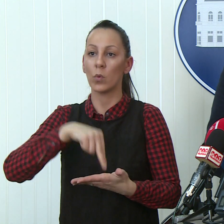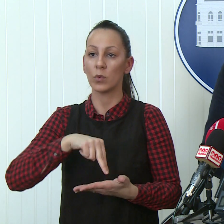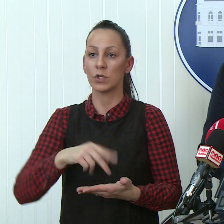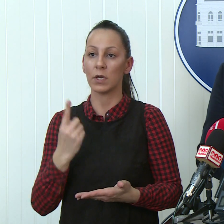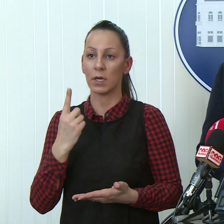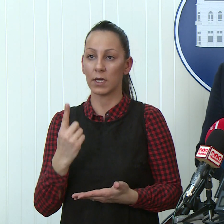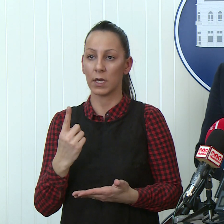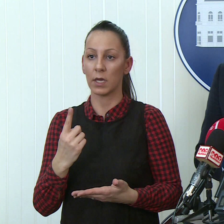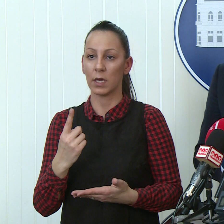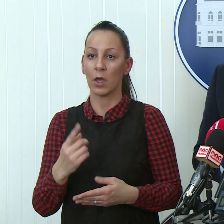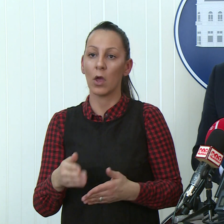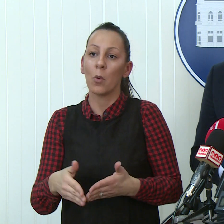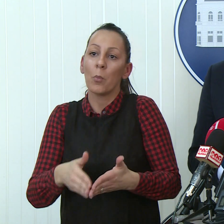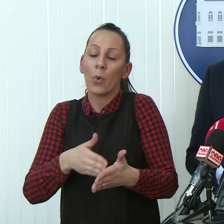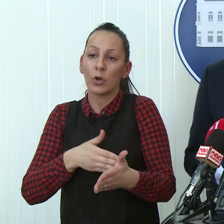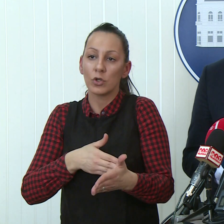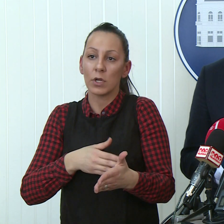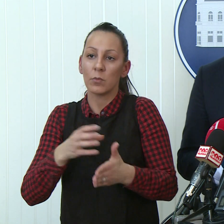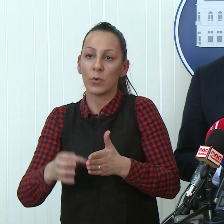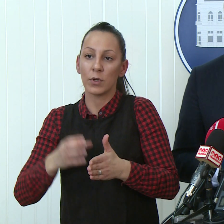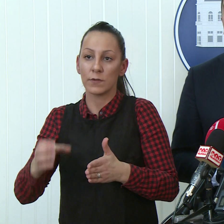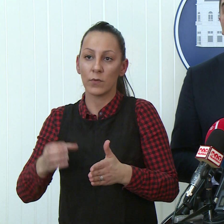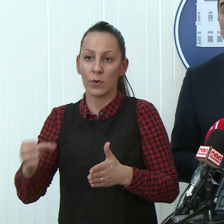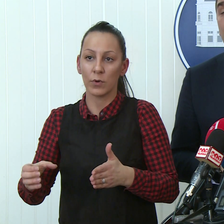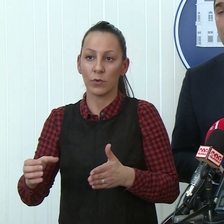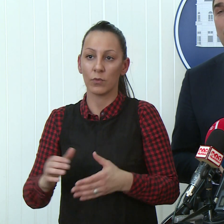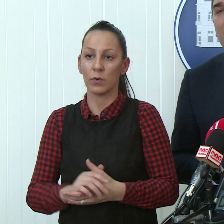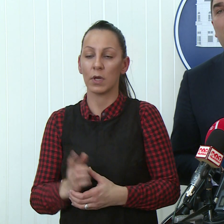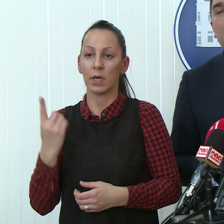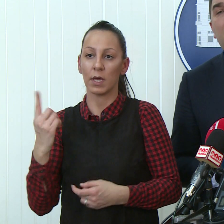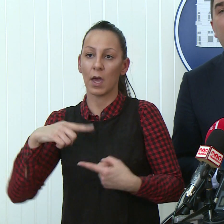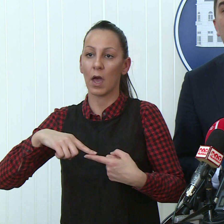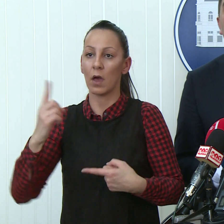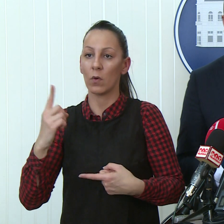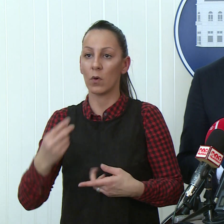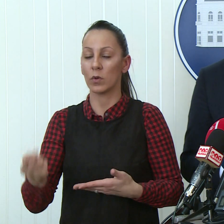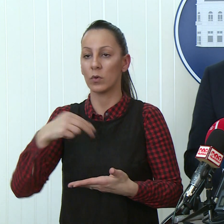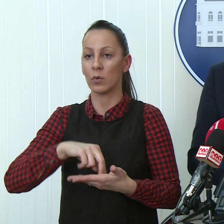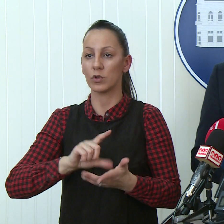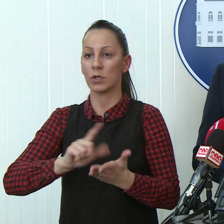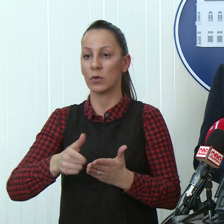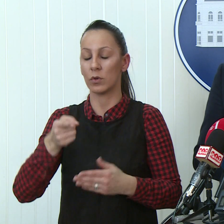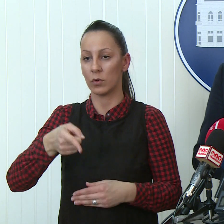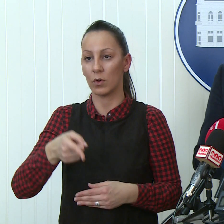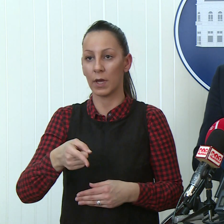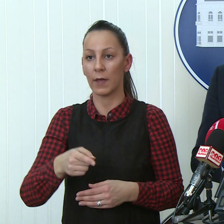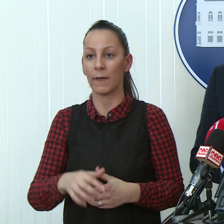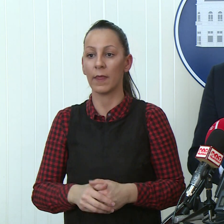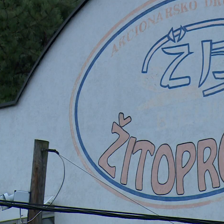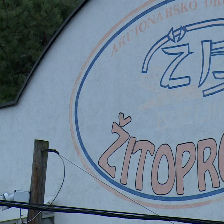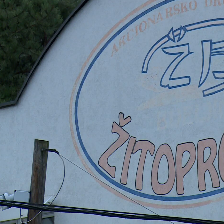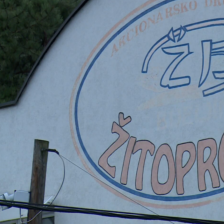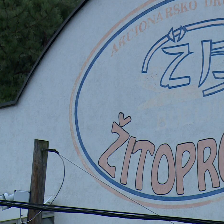ranije najavljivali. I mogu sigurno da kažem da će, ako dođe do toga, naravno prioritet u zapošljavanju imati domaća